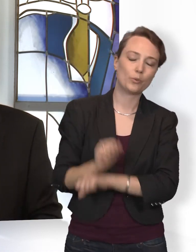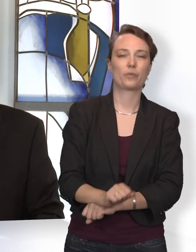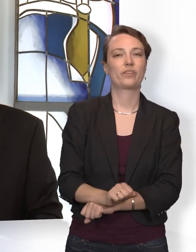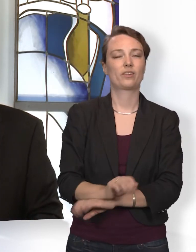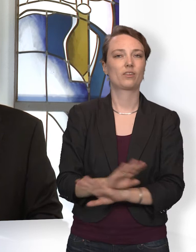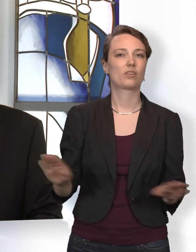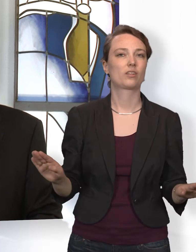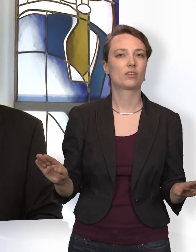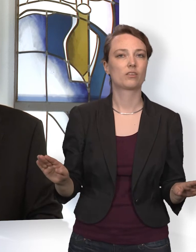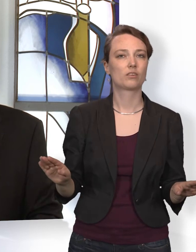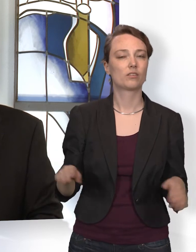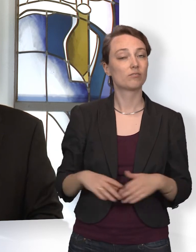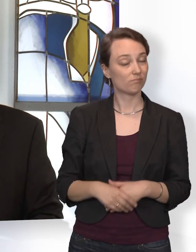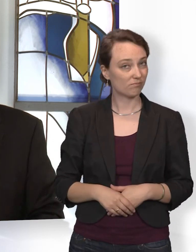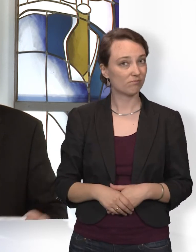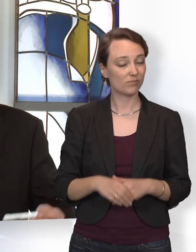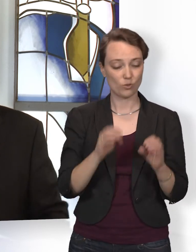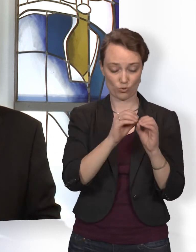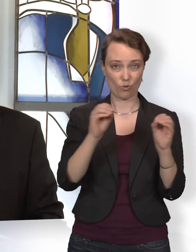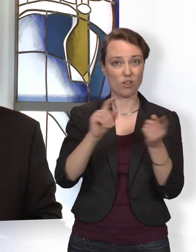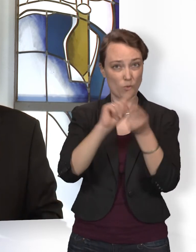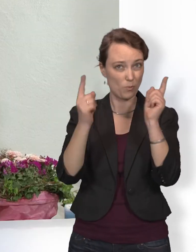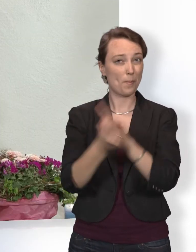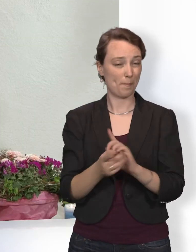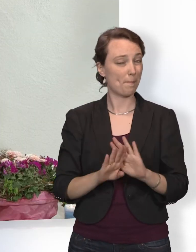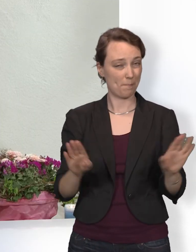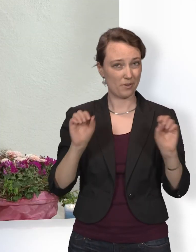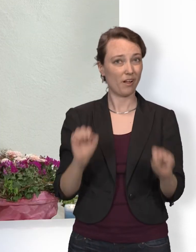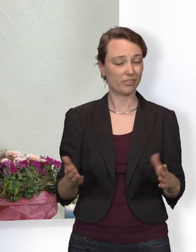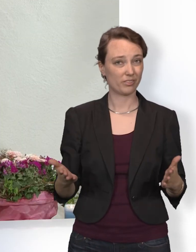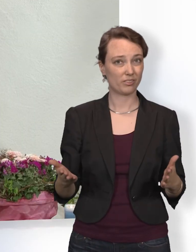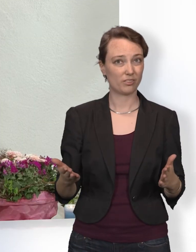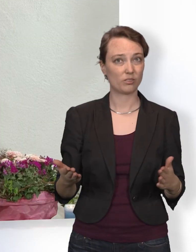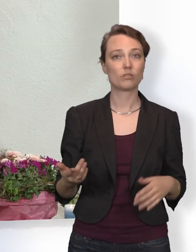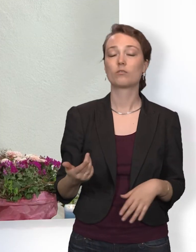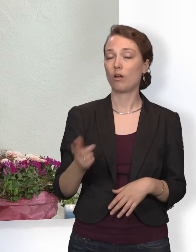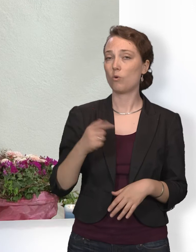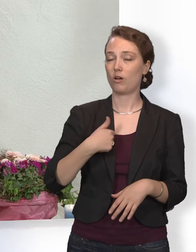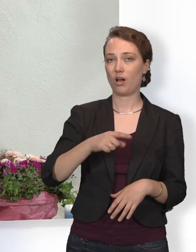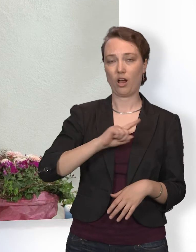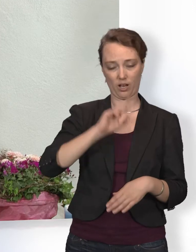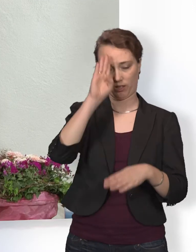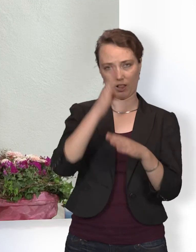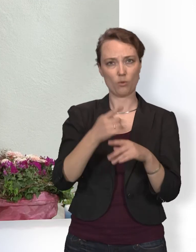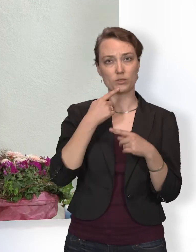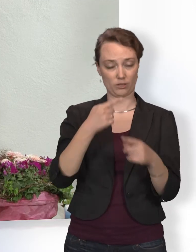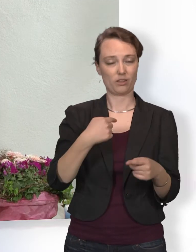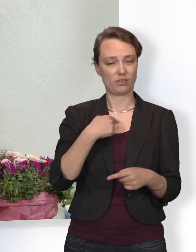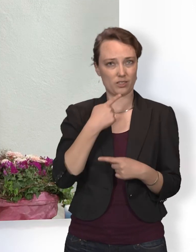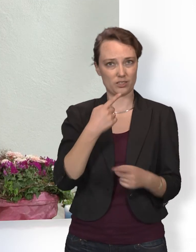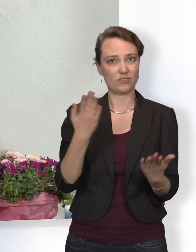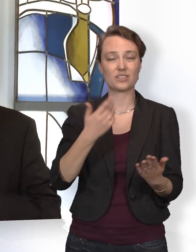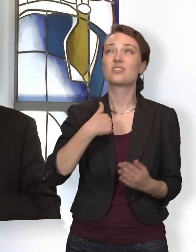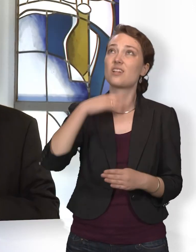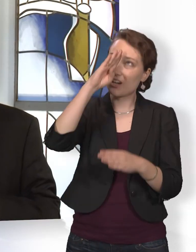Nullen verwandeln sich. Ich möchte es noch einmal mit einem eigenen Glaubensbekenntnis ausdrücken. Ich glaube, dass